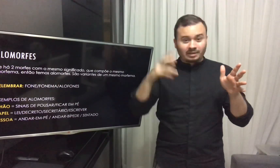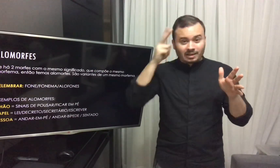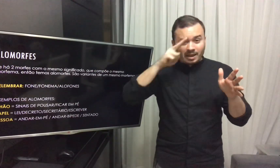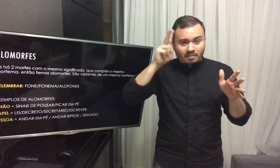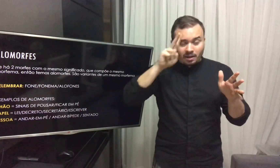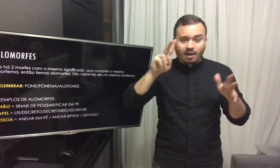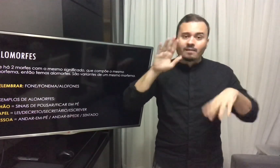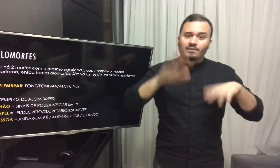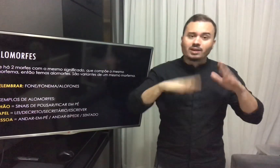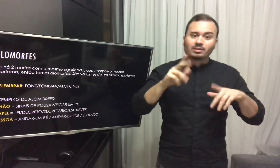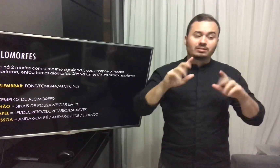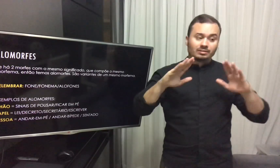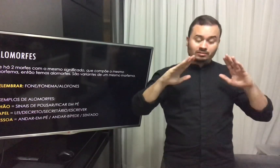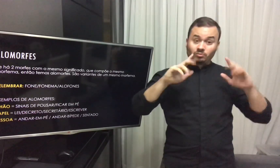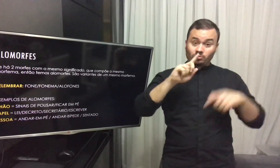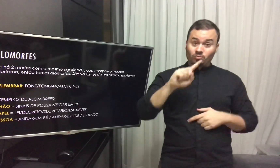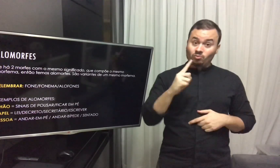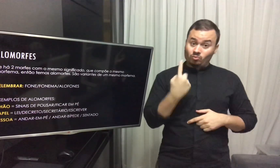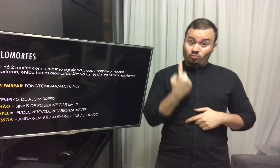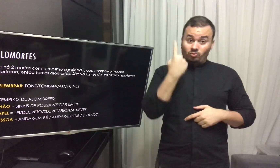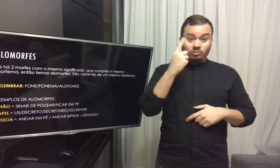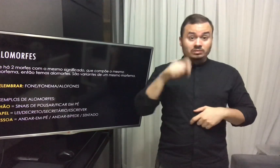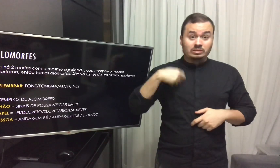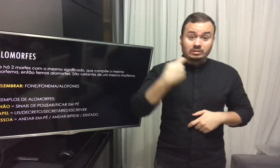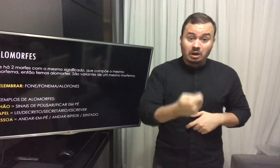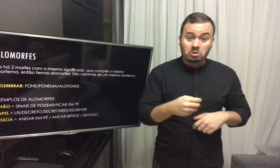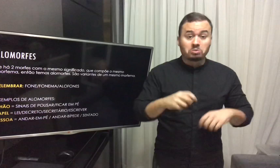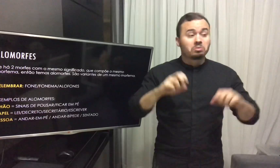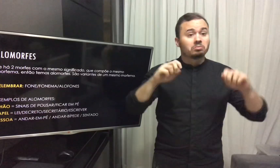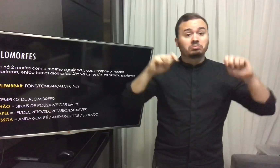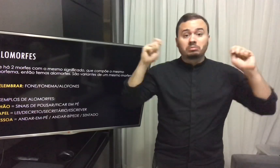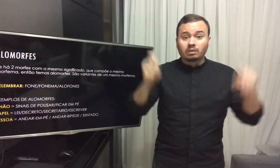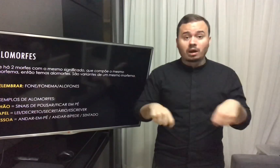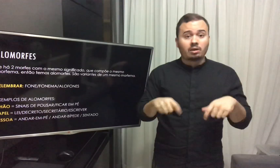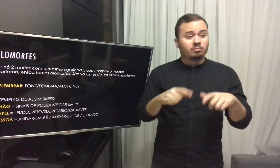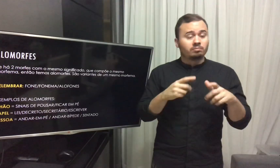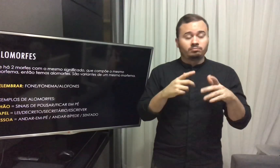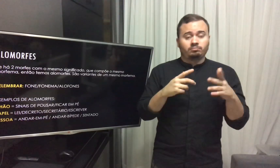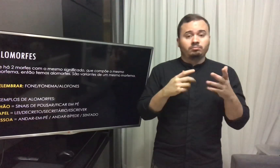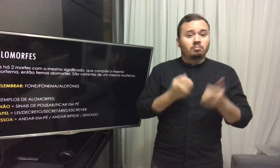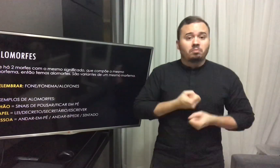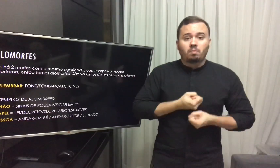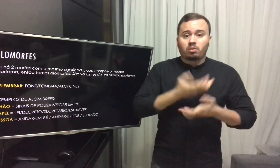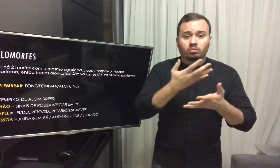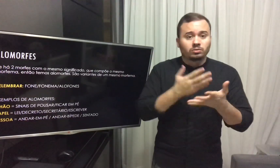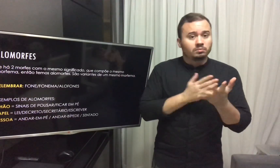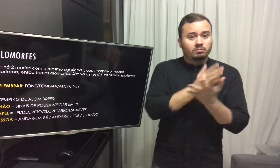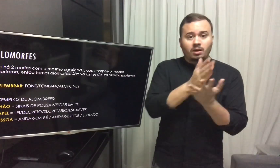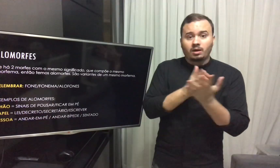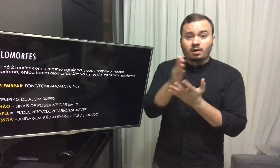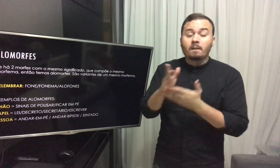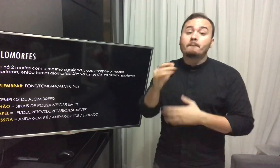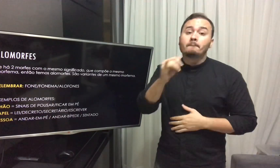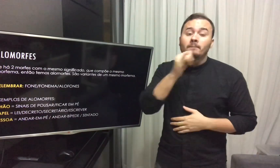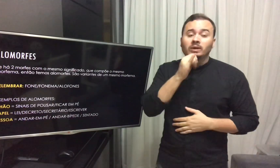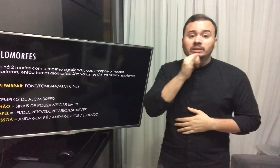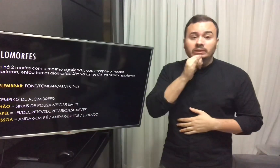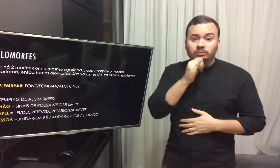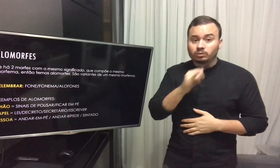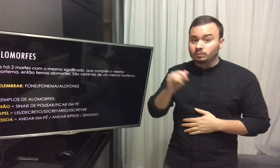Lembra disso? Às vezes, um sinal pode ser produzido de diferentes formas.